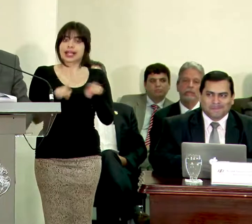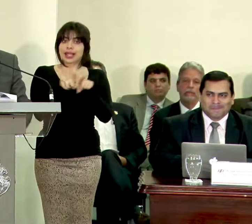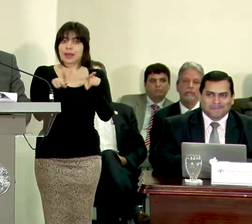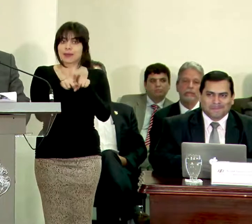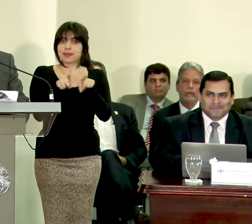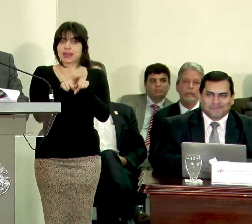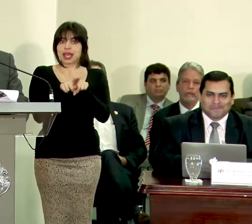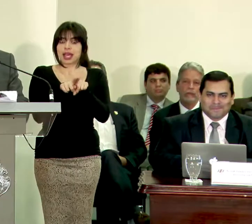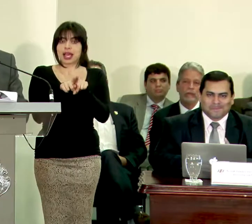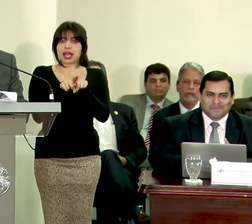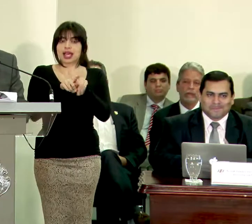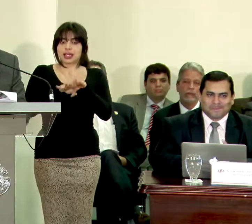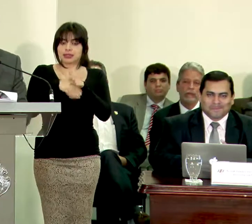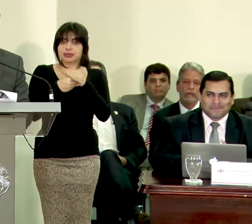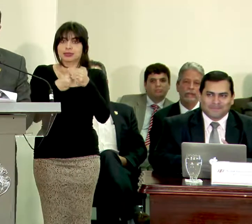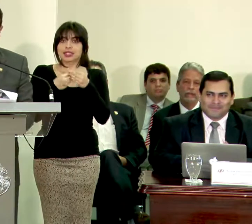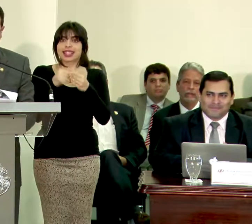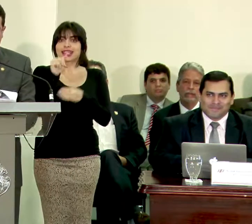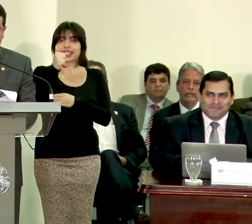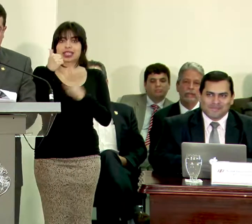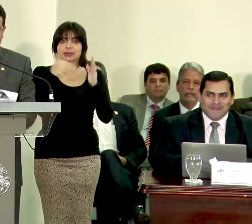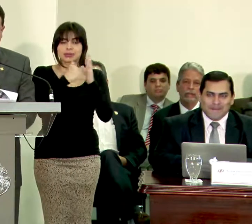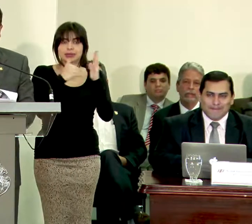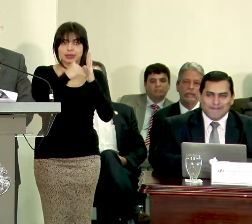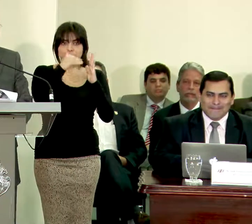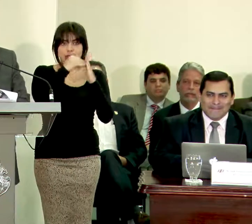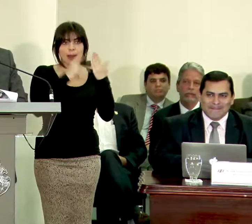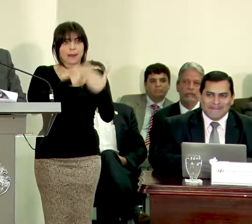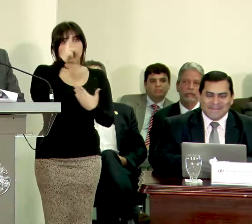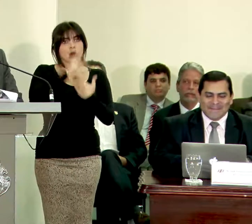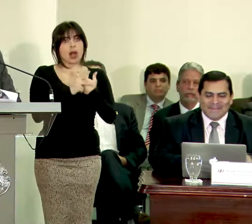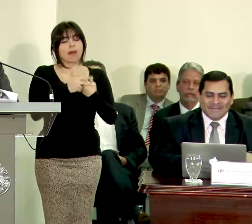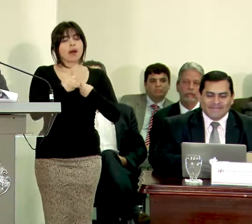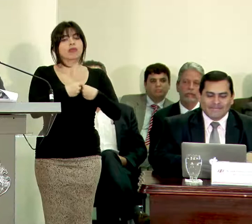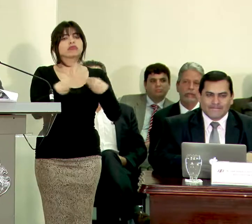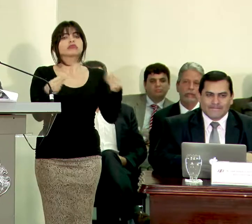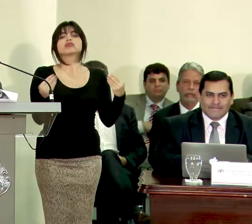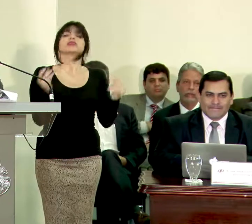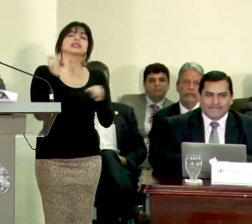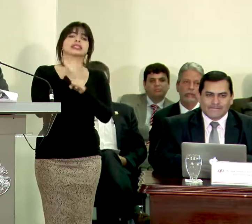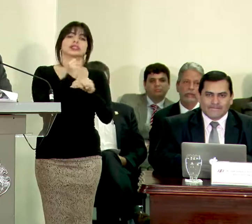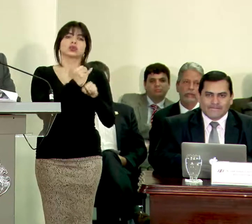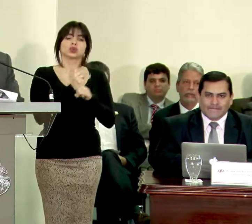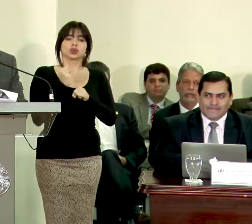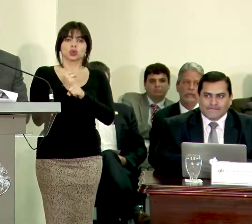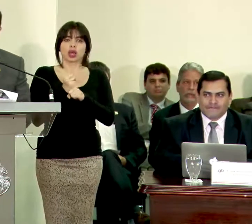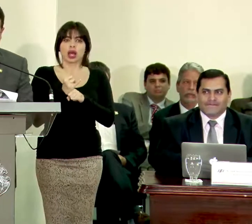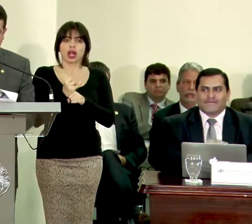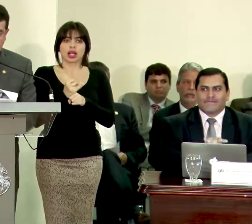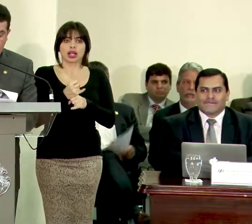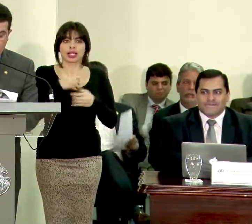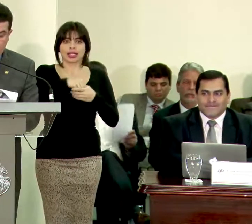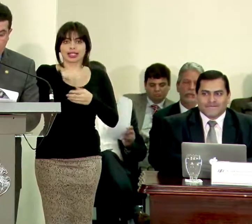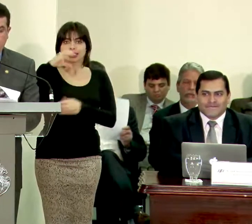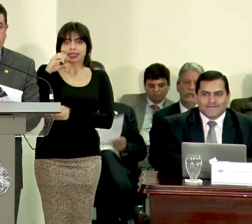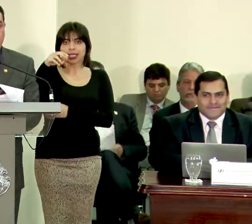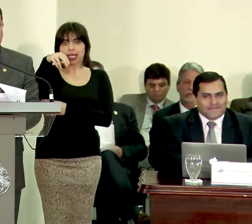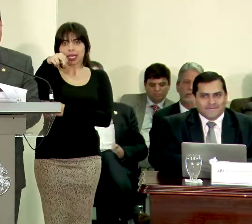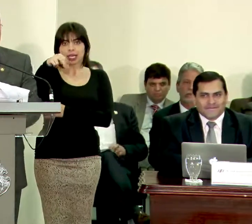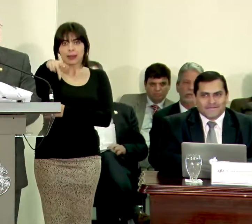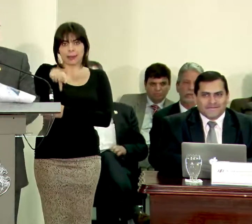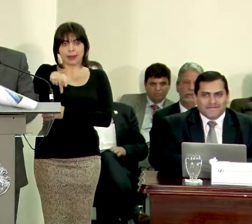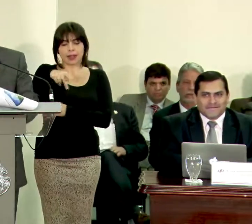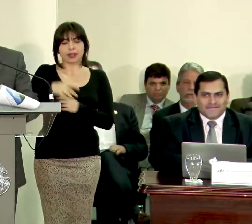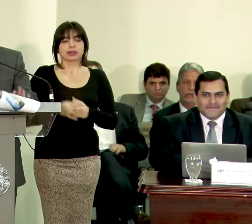También se agregan 10,000 millones al programa de abastecimiento institucional del CNP,